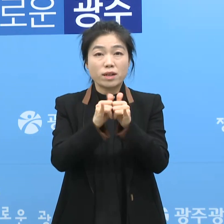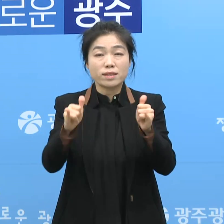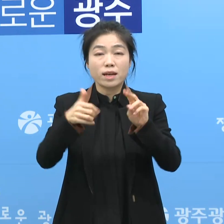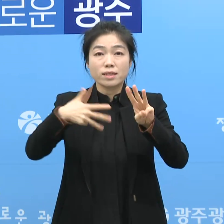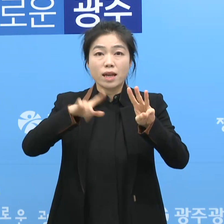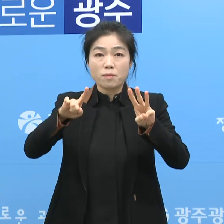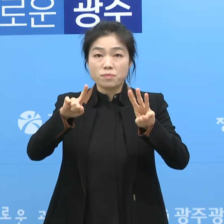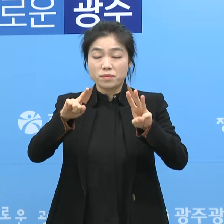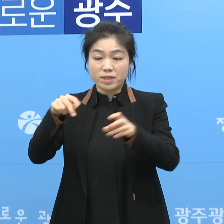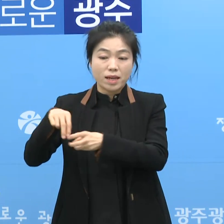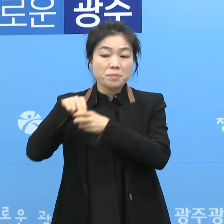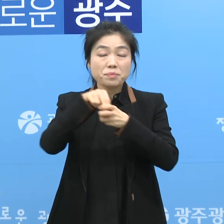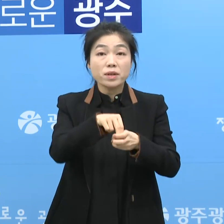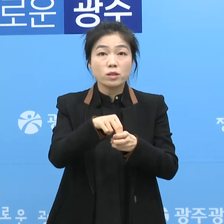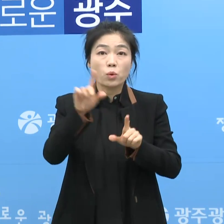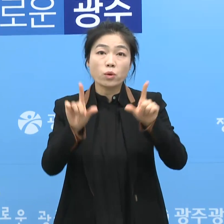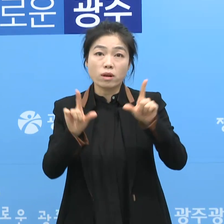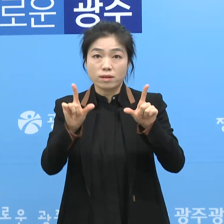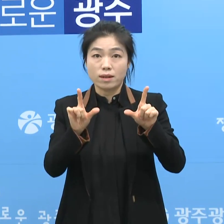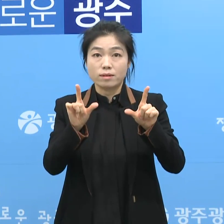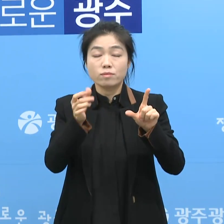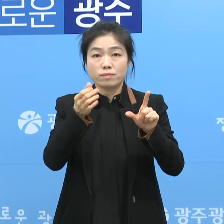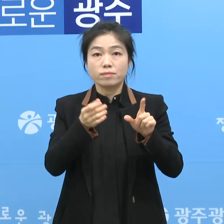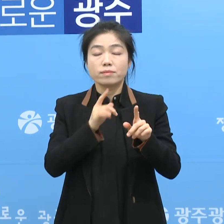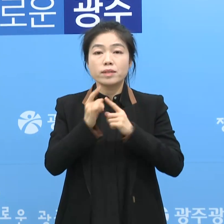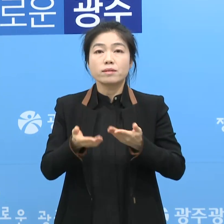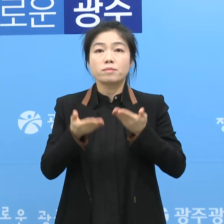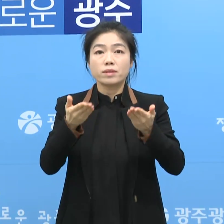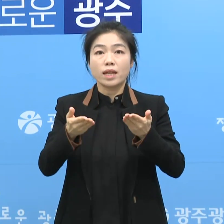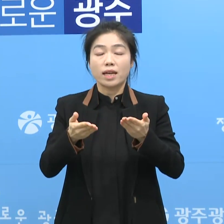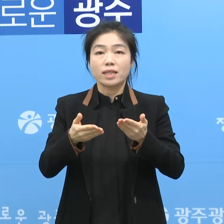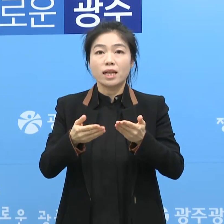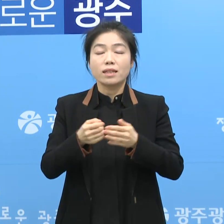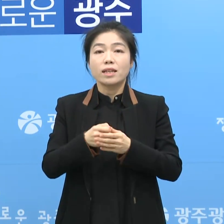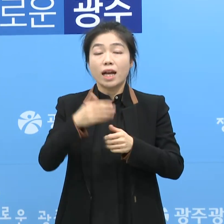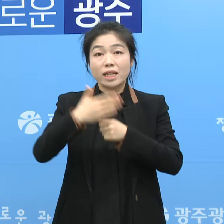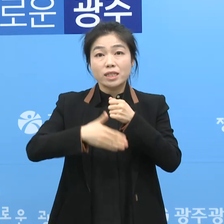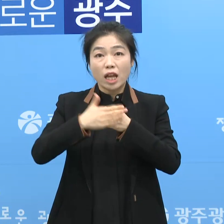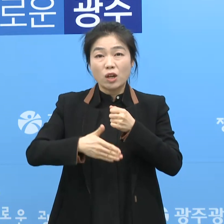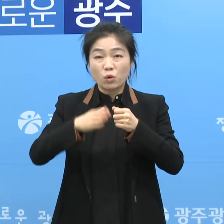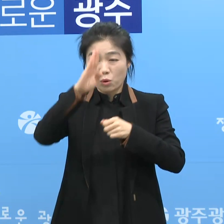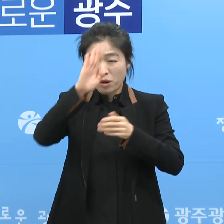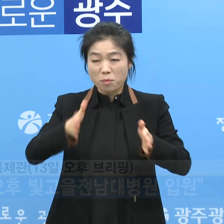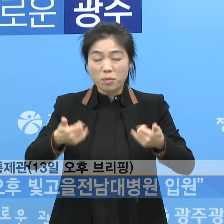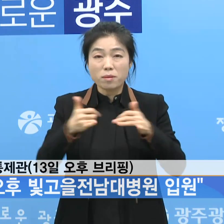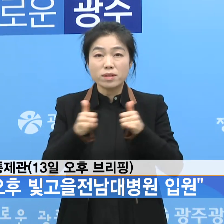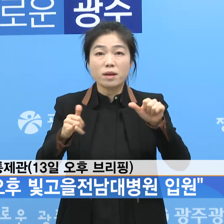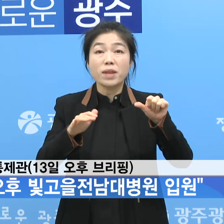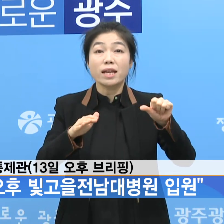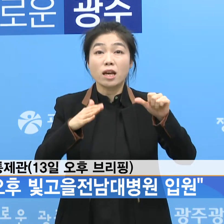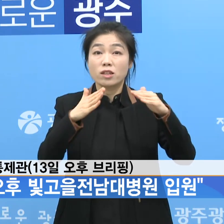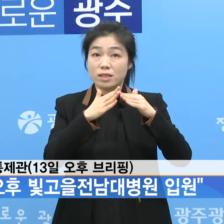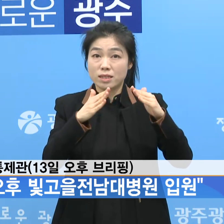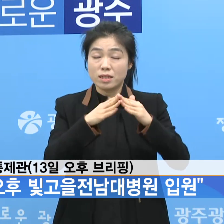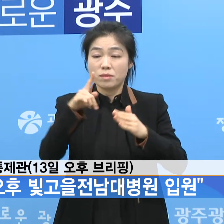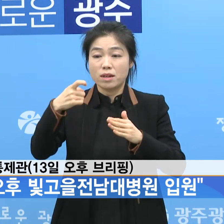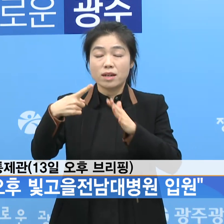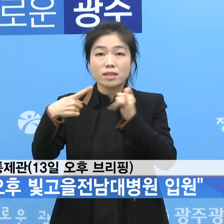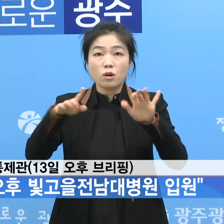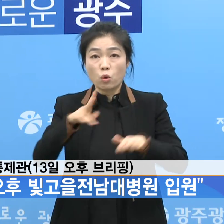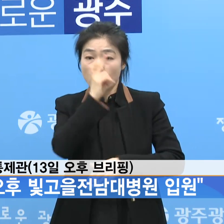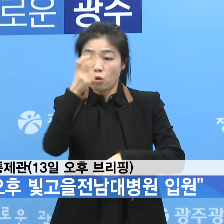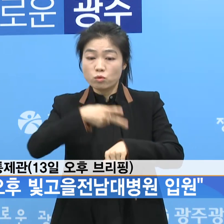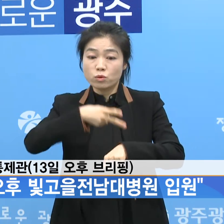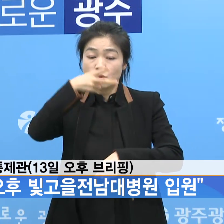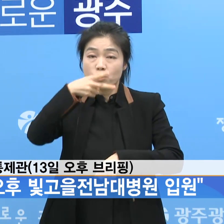3차 이송 현황입니다. 대구 경증 환자 5가구 11명이 오늘 오후